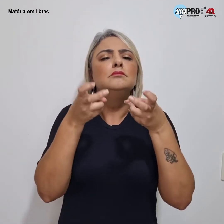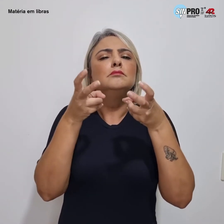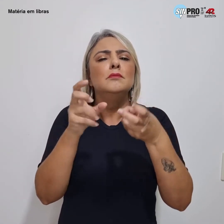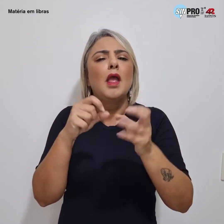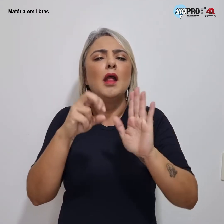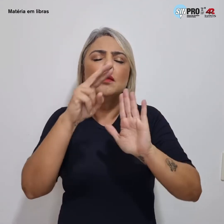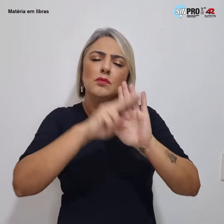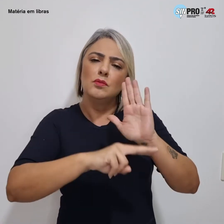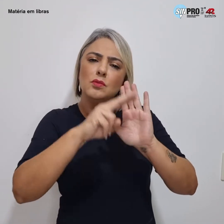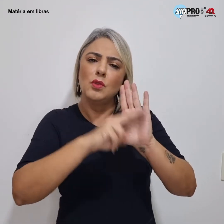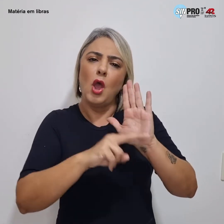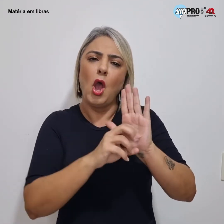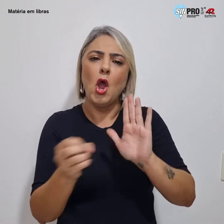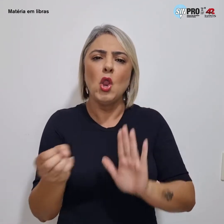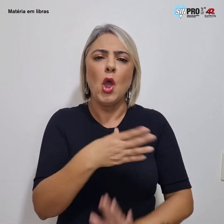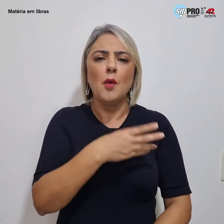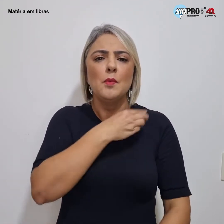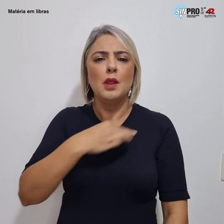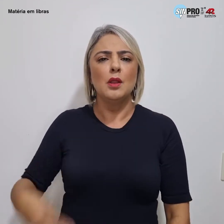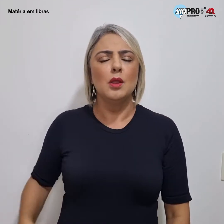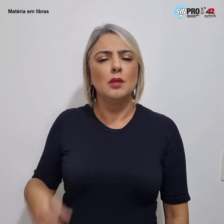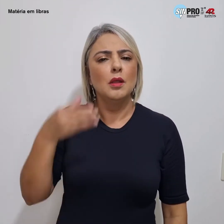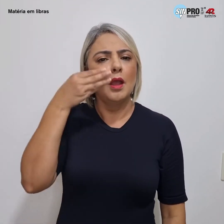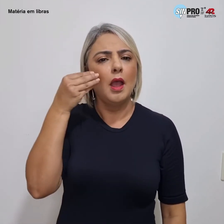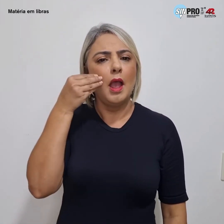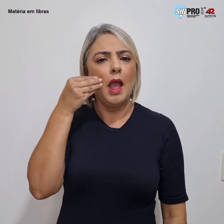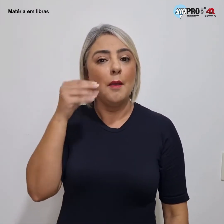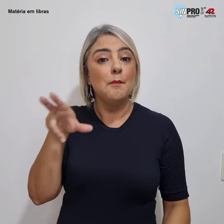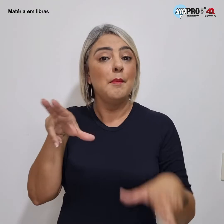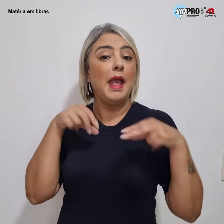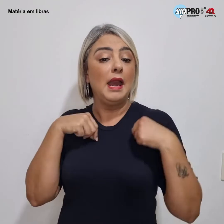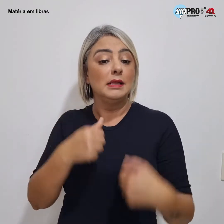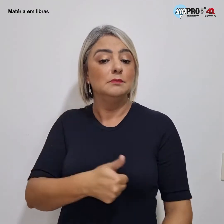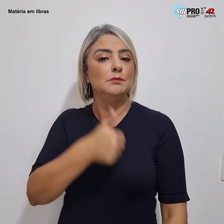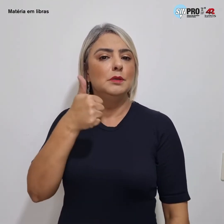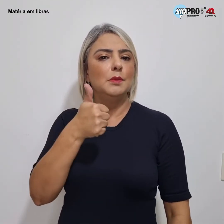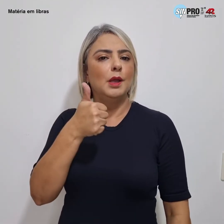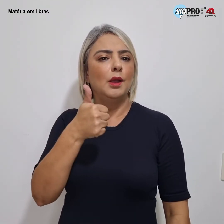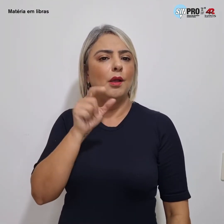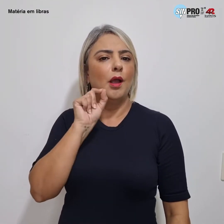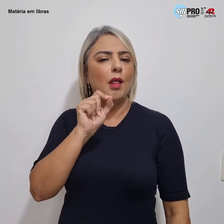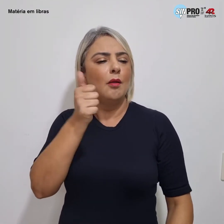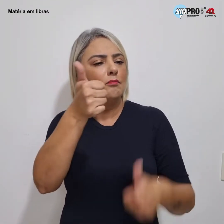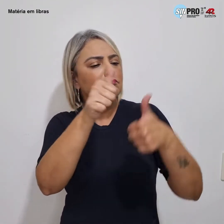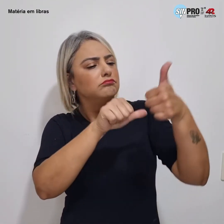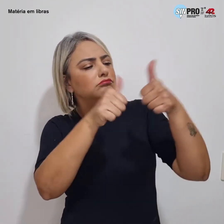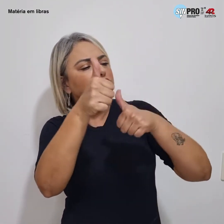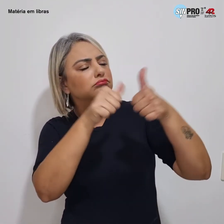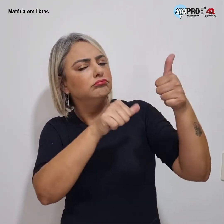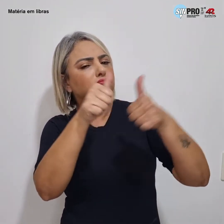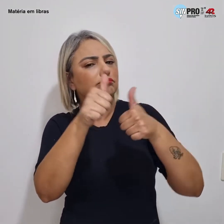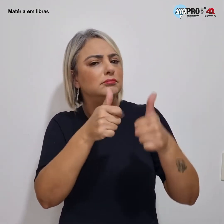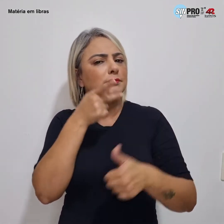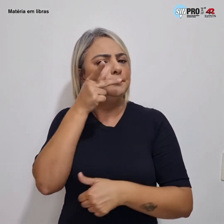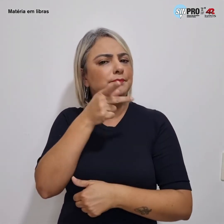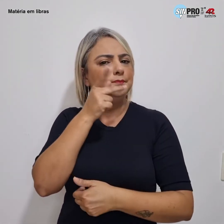de que as novas declarações de Ribeiro merecem, primeiramente, uma análise da sua